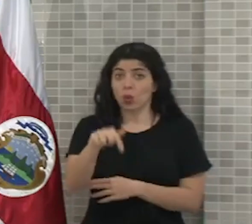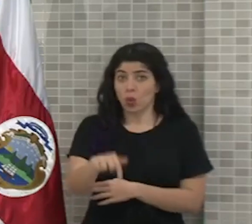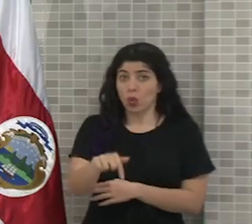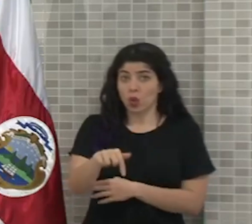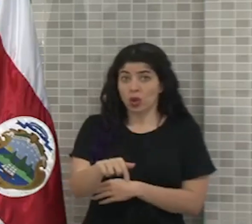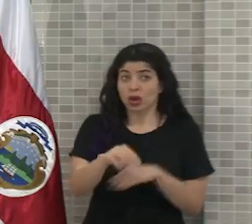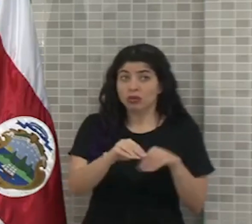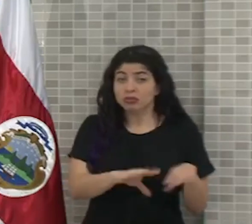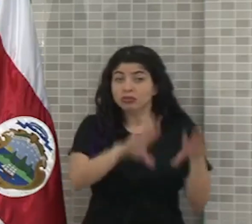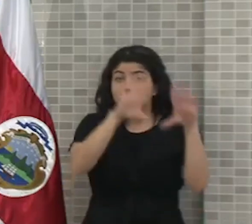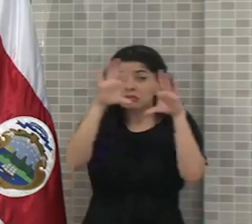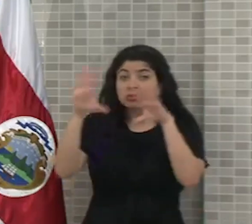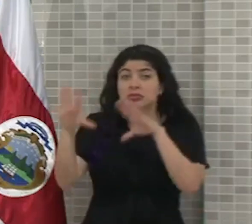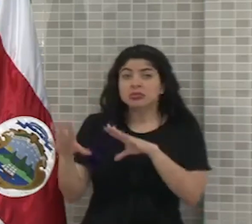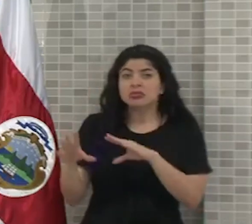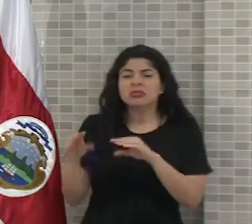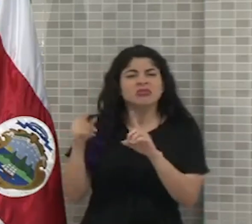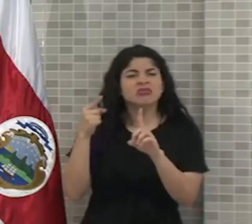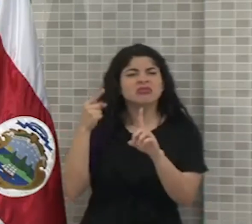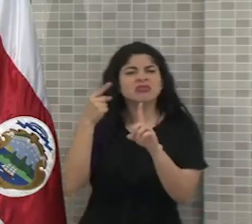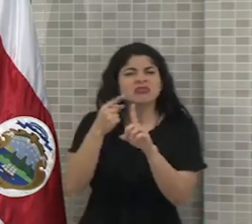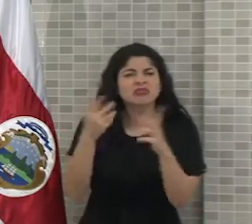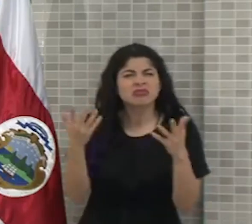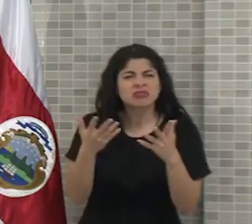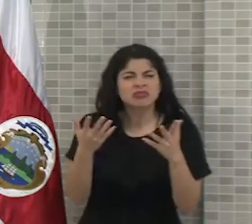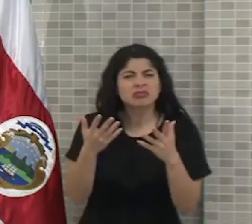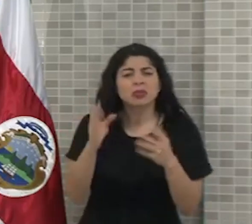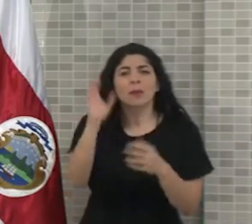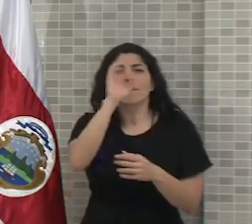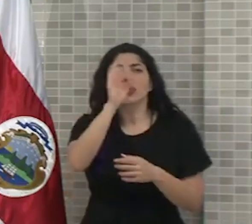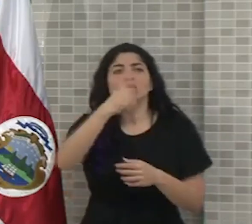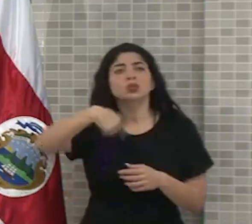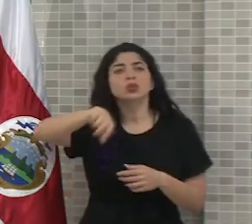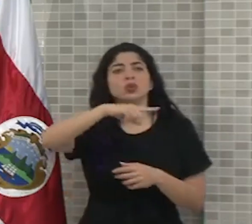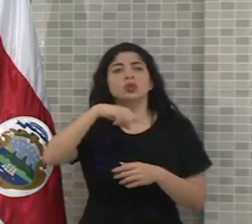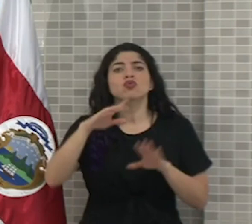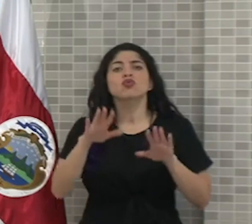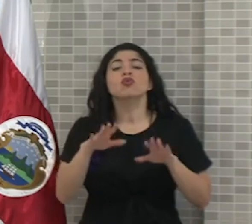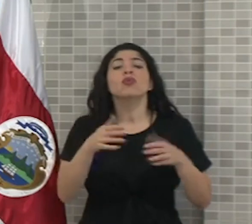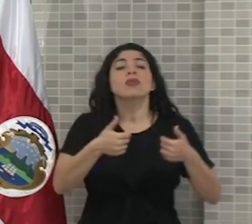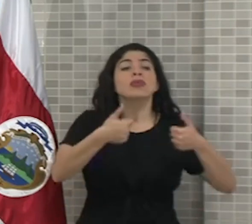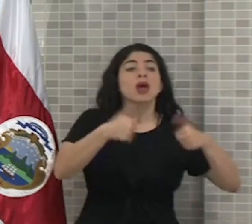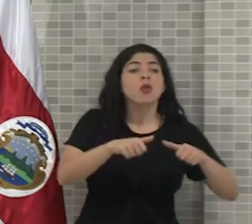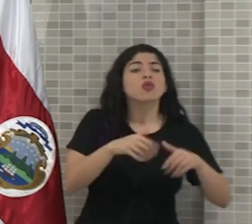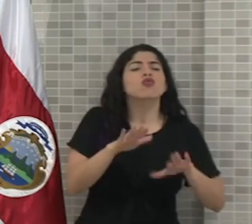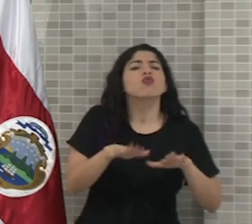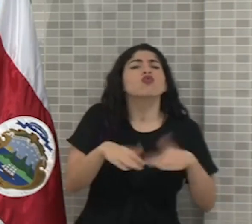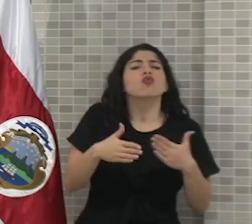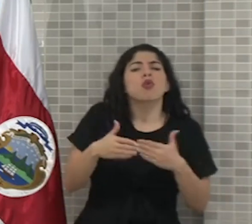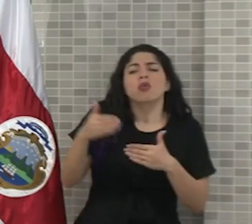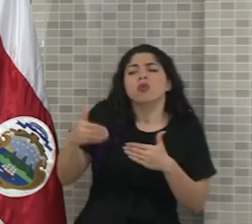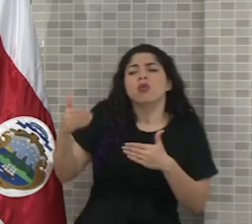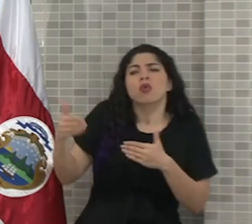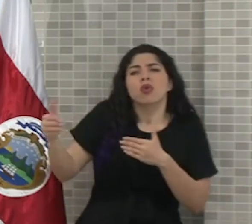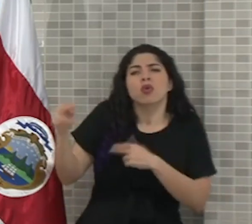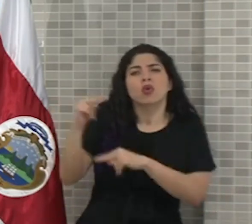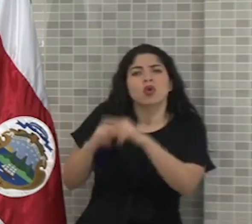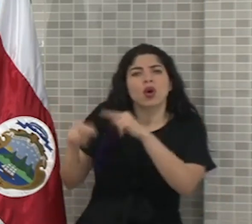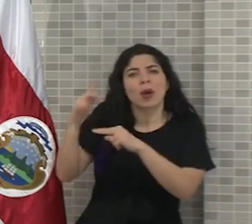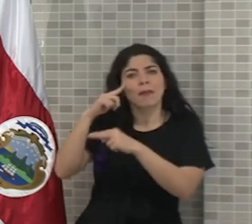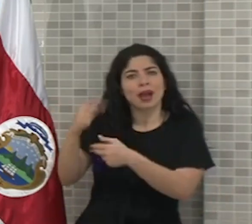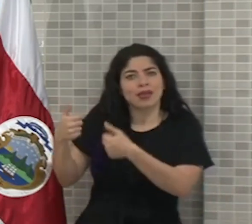la jornada consistirá en ponernos de acuerdo de cómo nos vamos a poner de acuerdo. Es